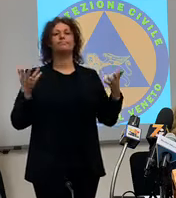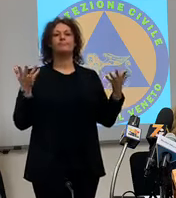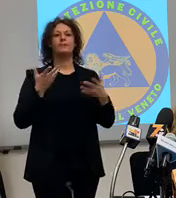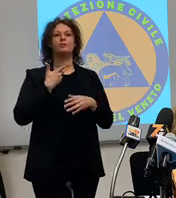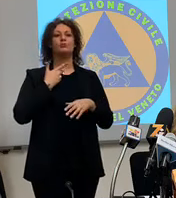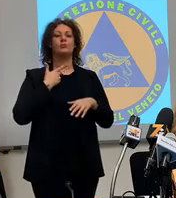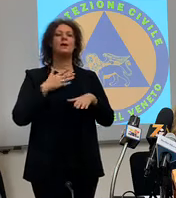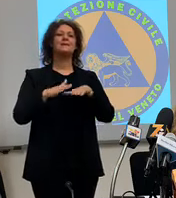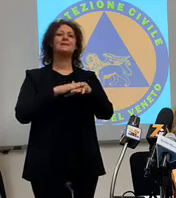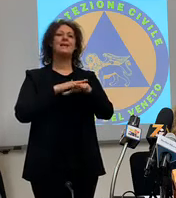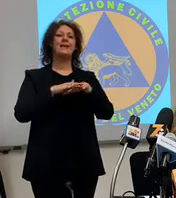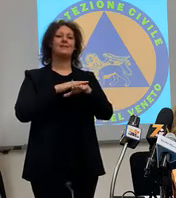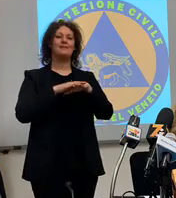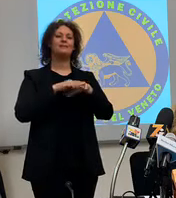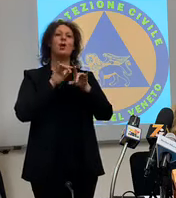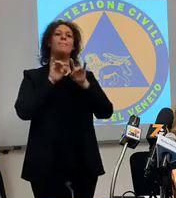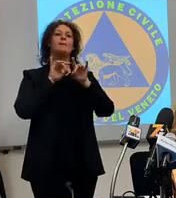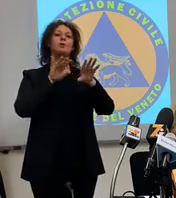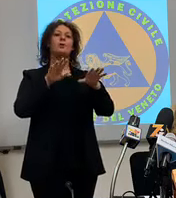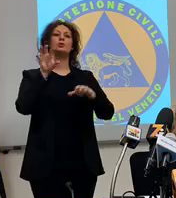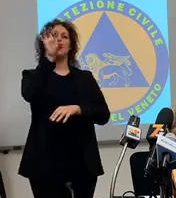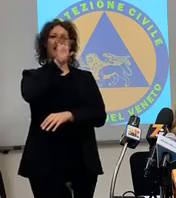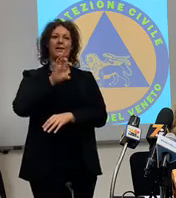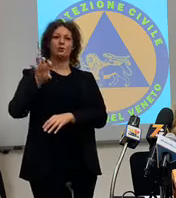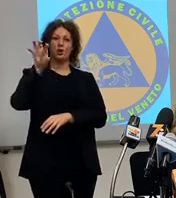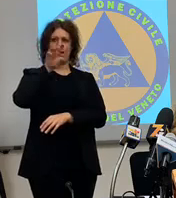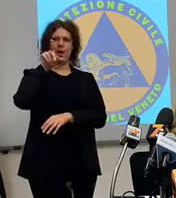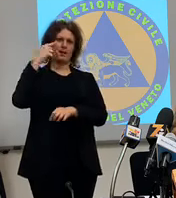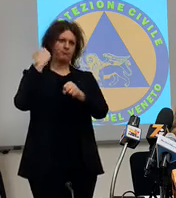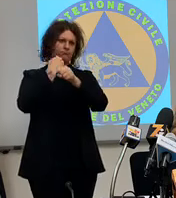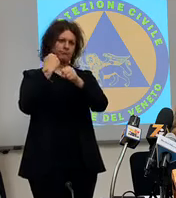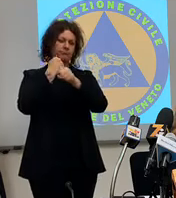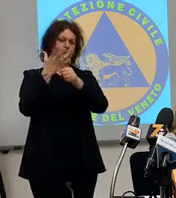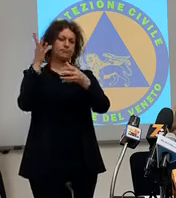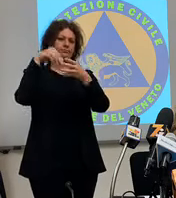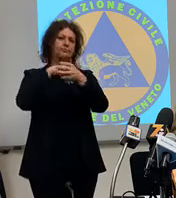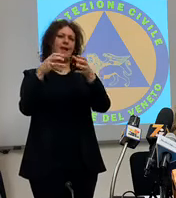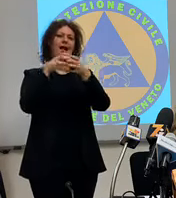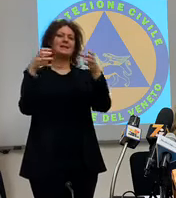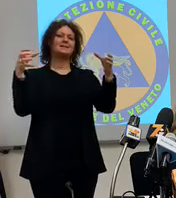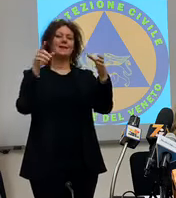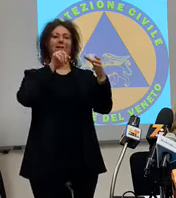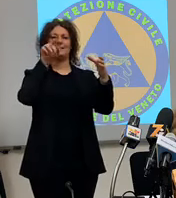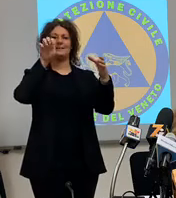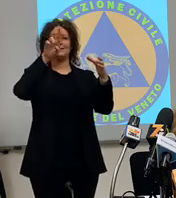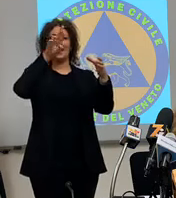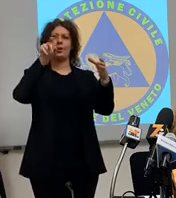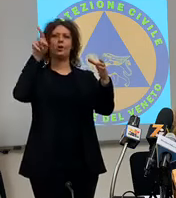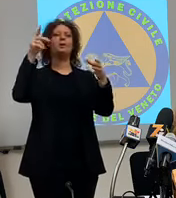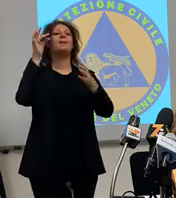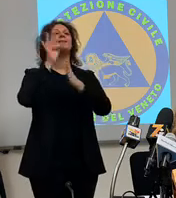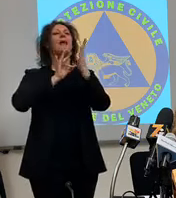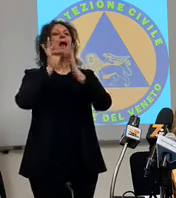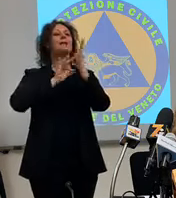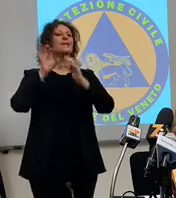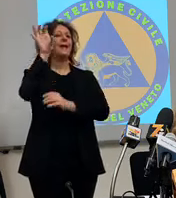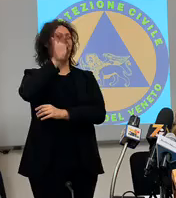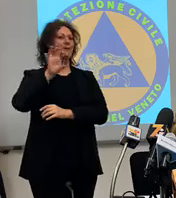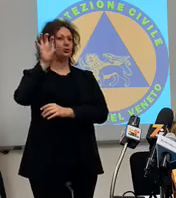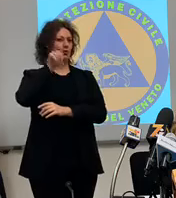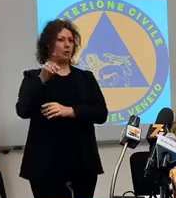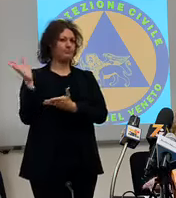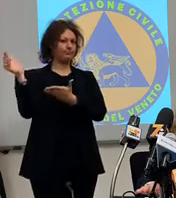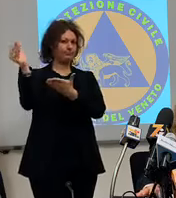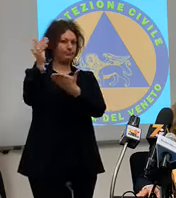il servizio epidemiologico regionale che lavora in azienda zero e che diciamo elabora i dati per la regione che ci ha presentato